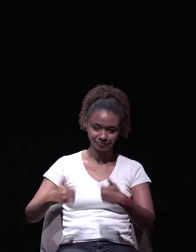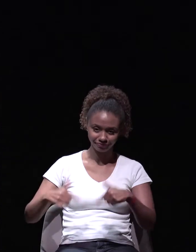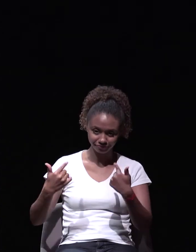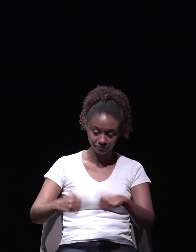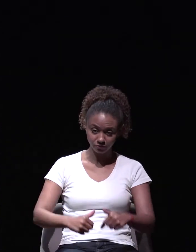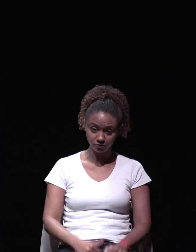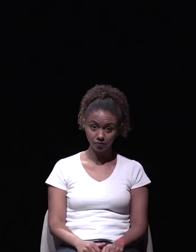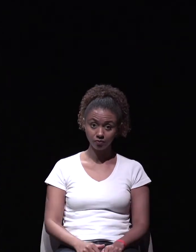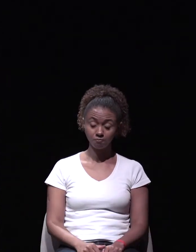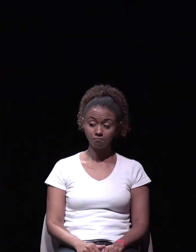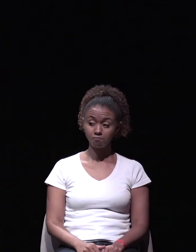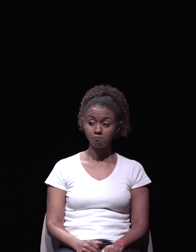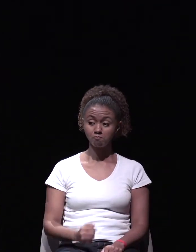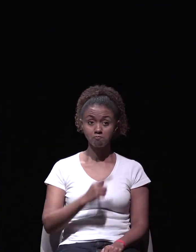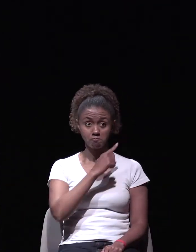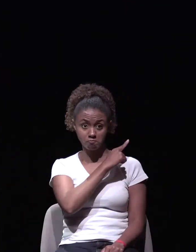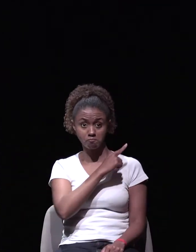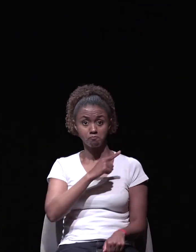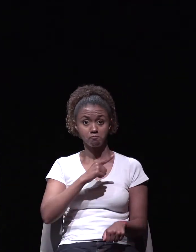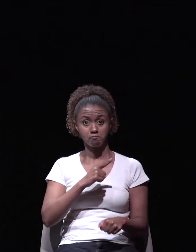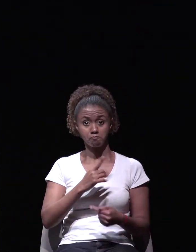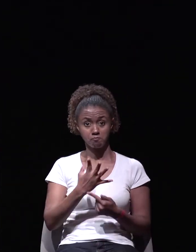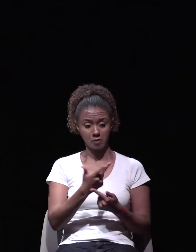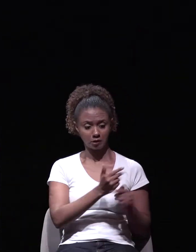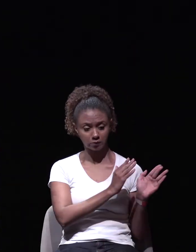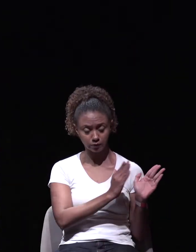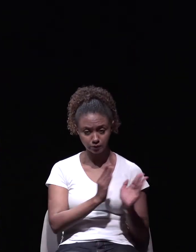E nessa série, ele vai, então,